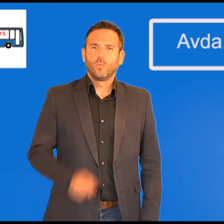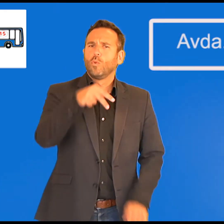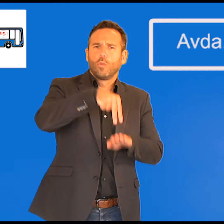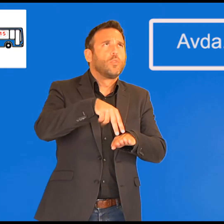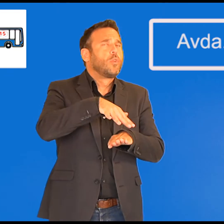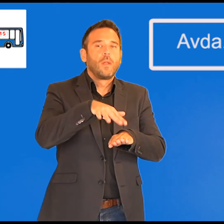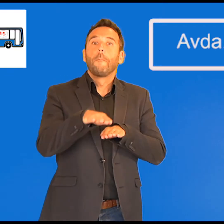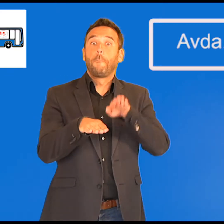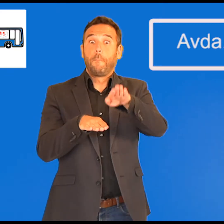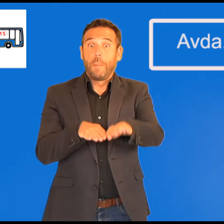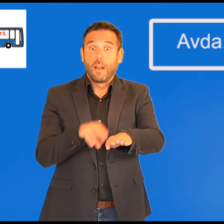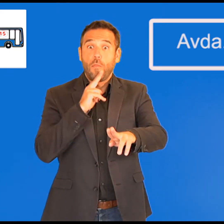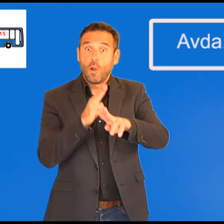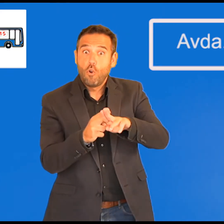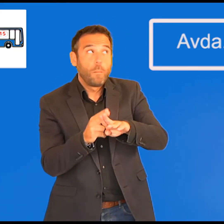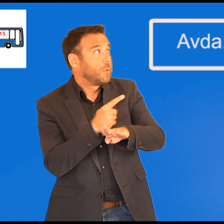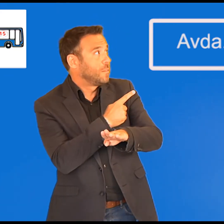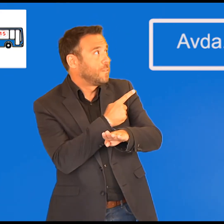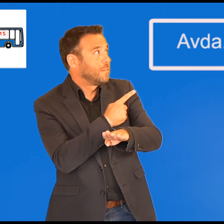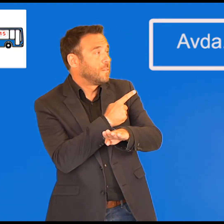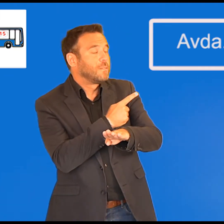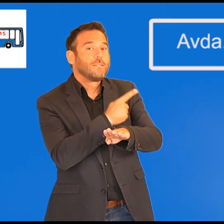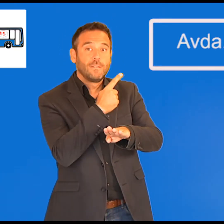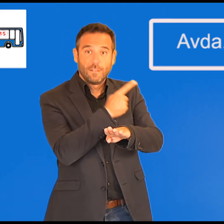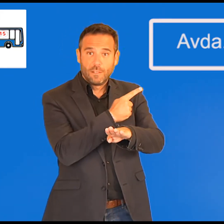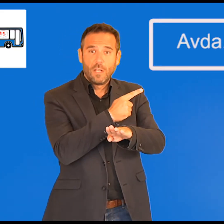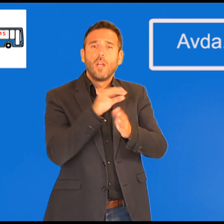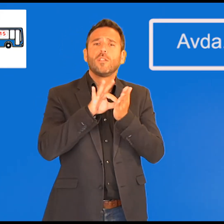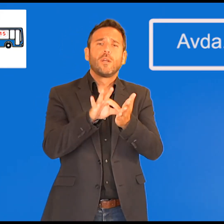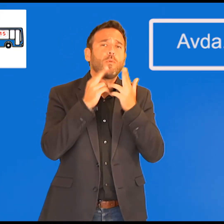Está usted en la parada Avenida Europa. Los equipamientos públicos más cercanos son